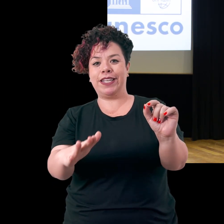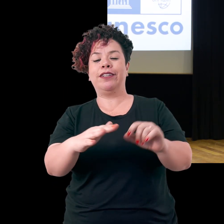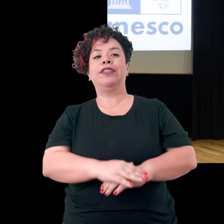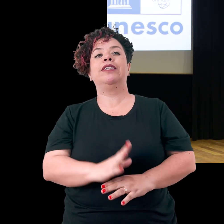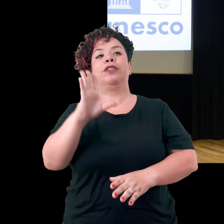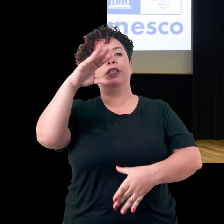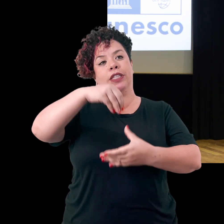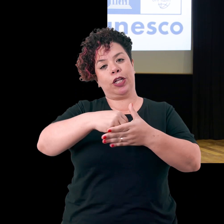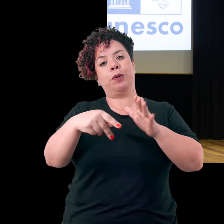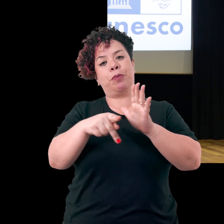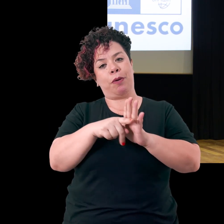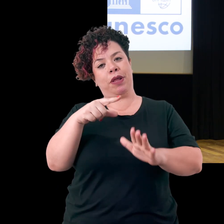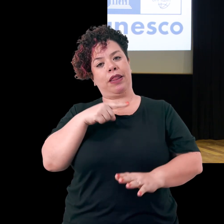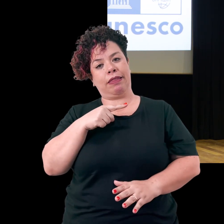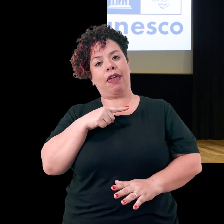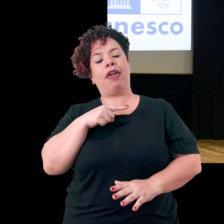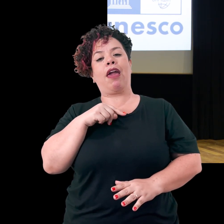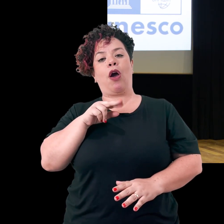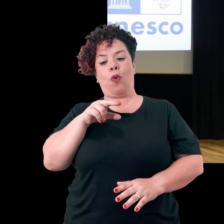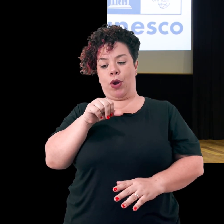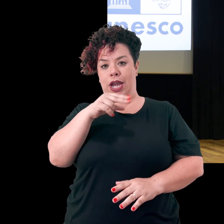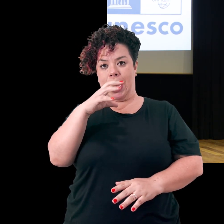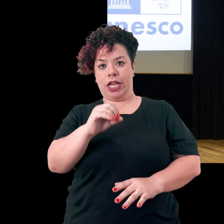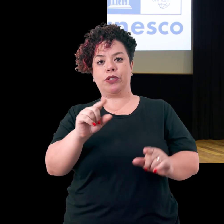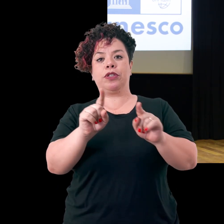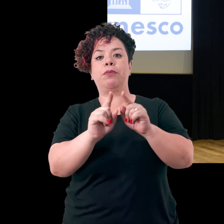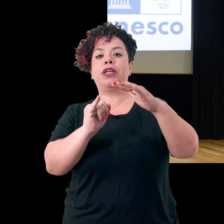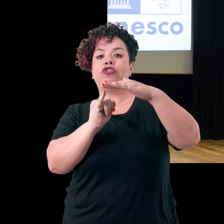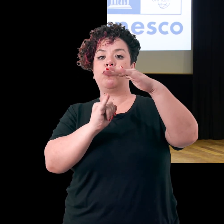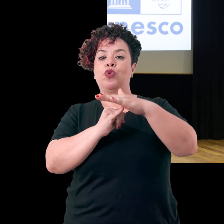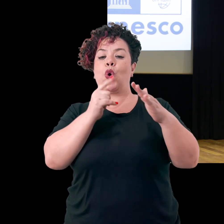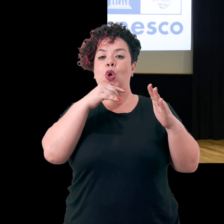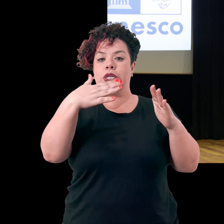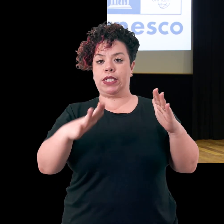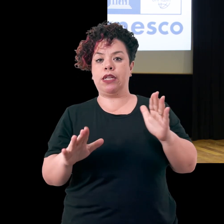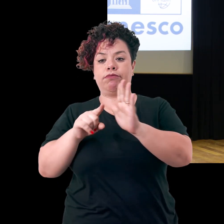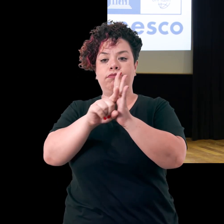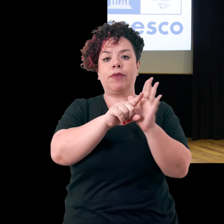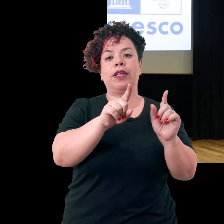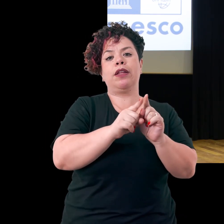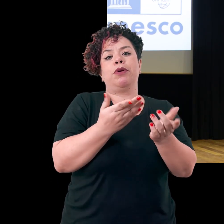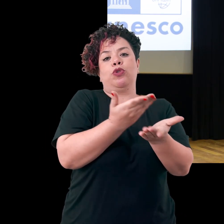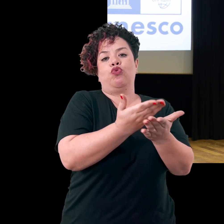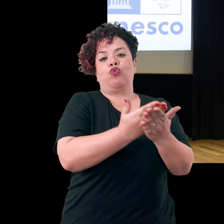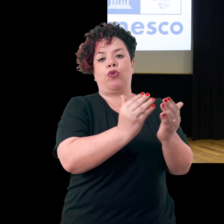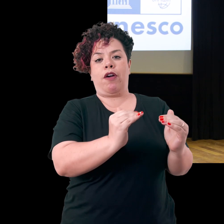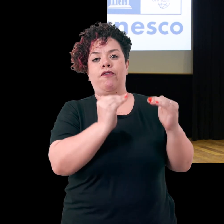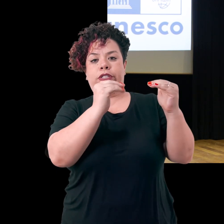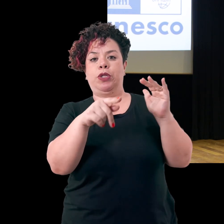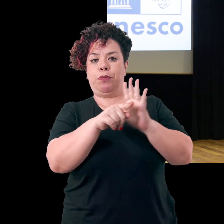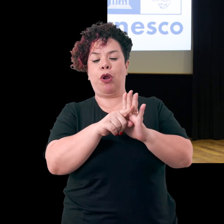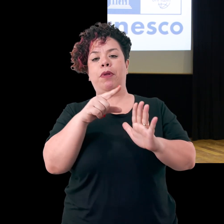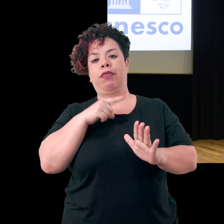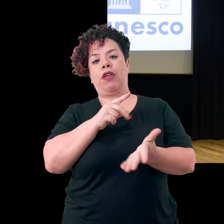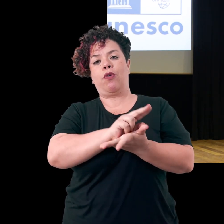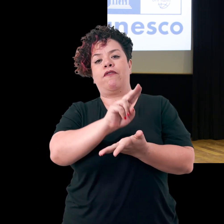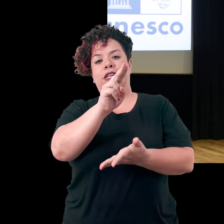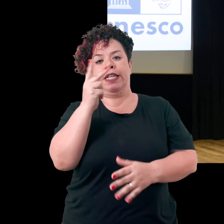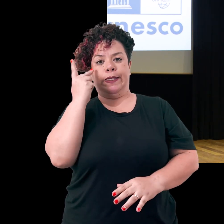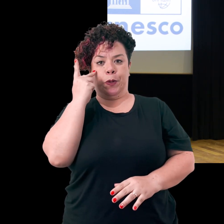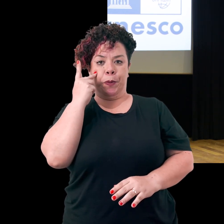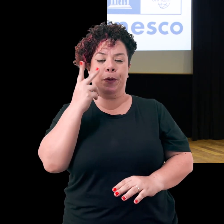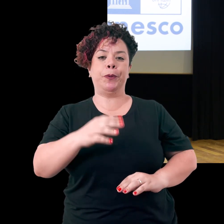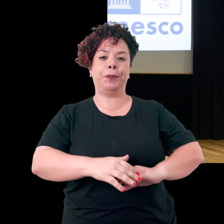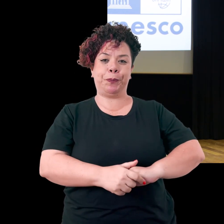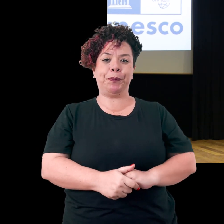lá na Cátedra Unesco para a Sustentabilidade do Oceano, lá no Instituto Oceanográfico e no Instituto de Estudos Avançados da Universidade de São Paulo.